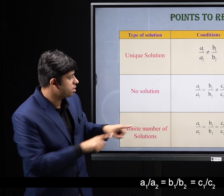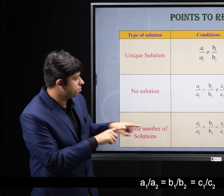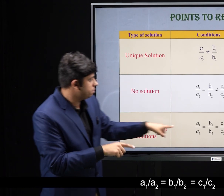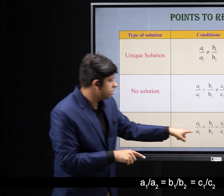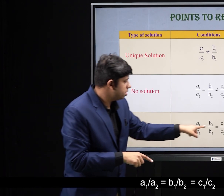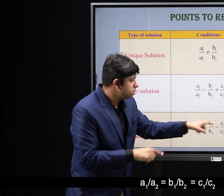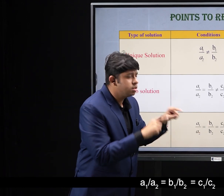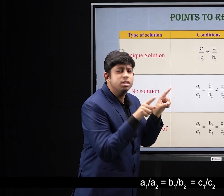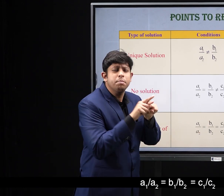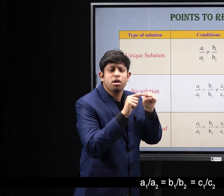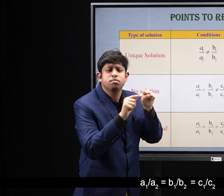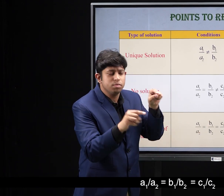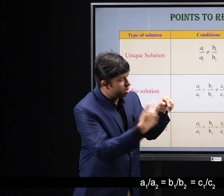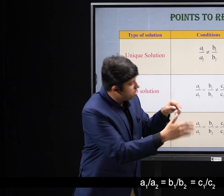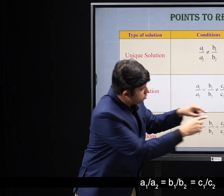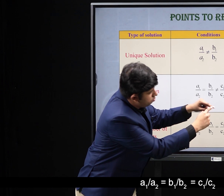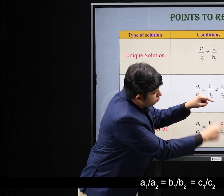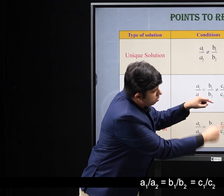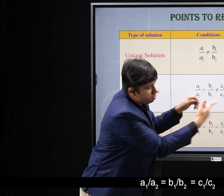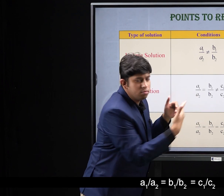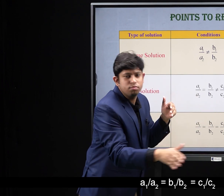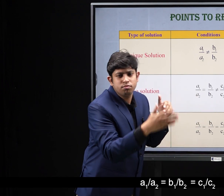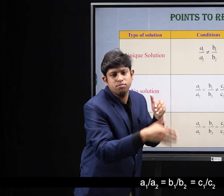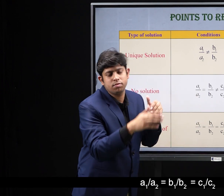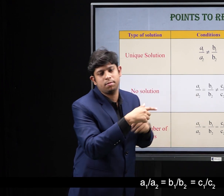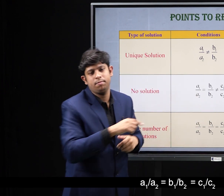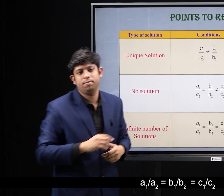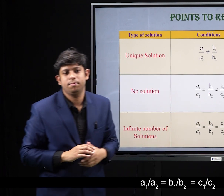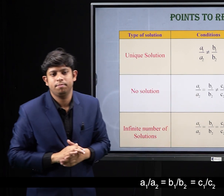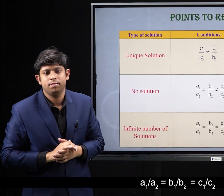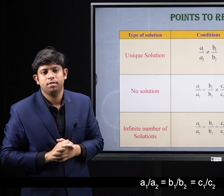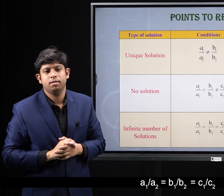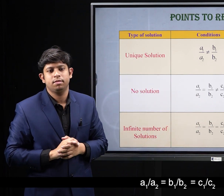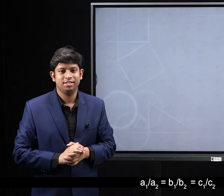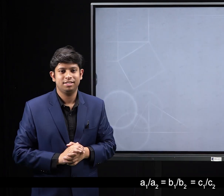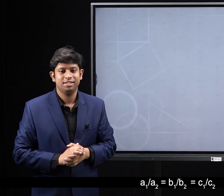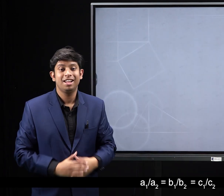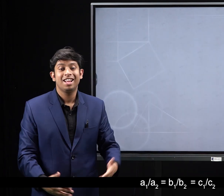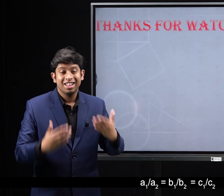a1/a2 b1/b2 c1/c2.